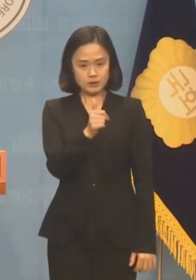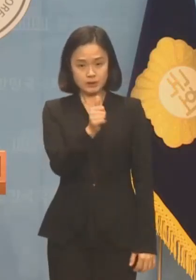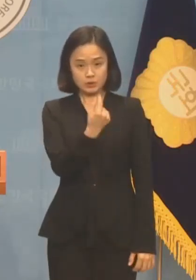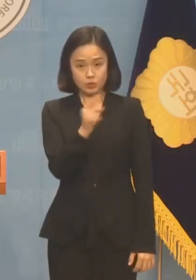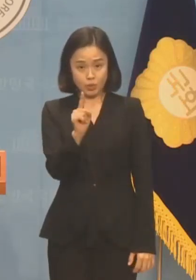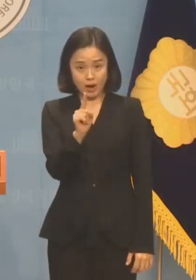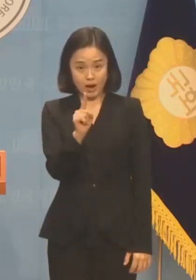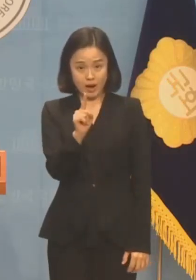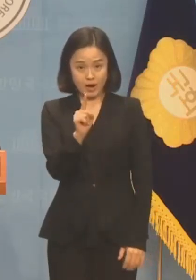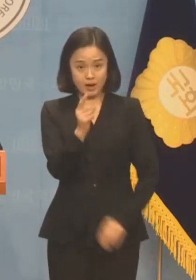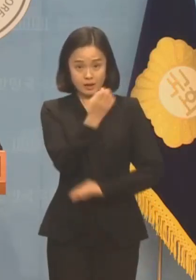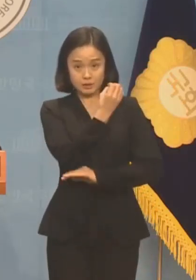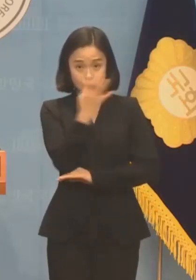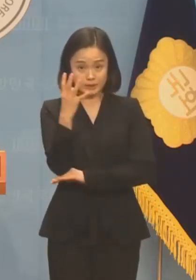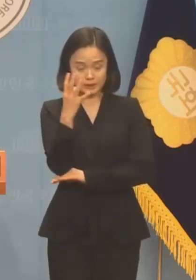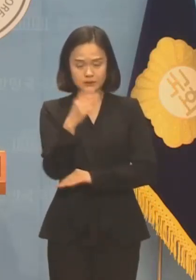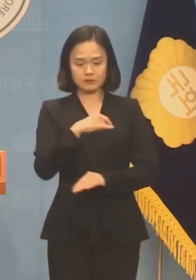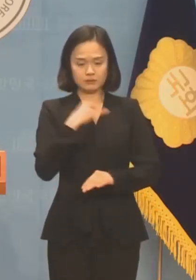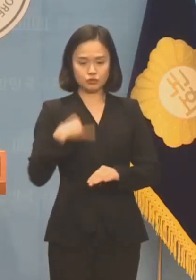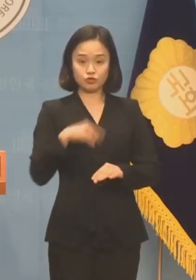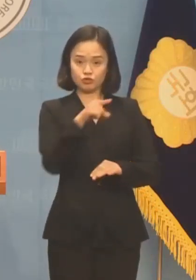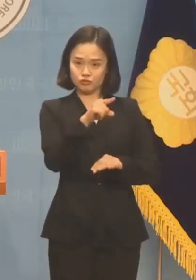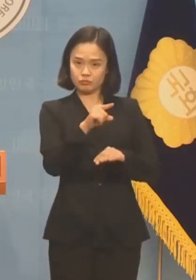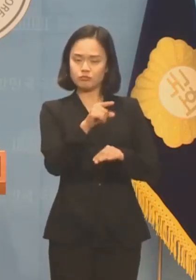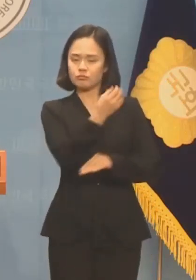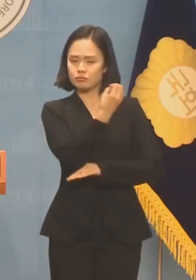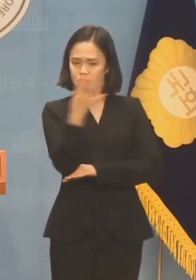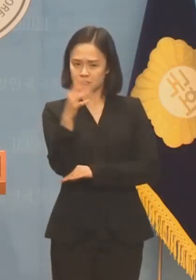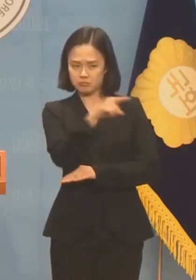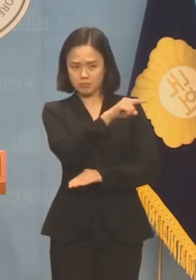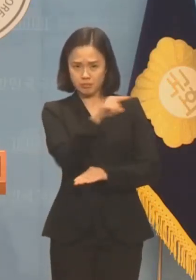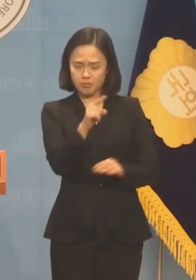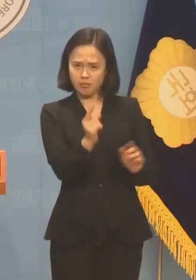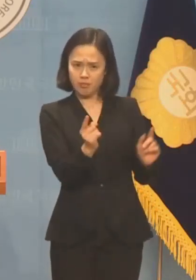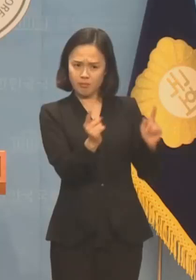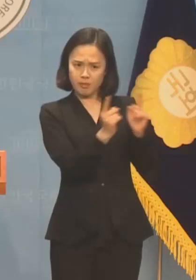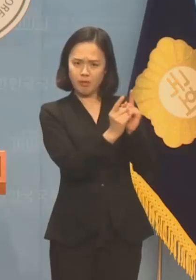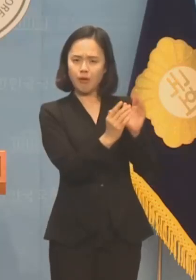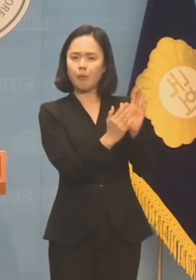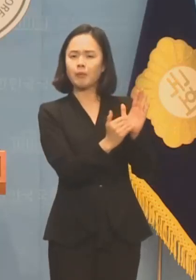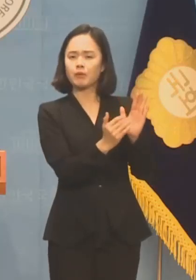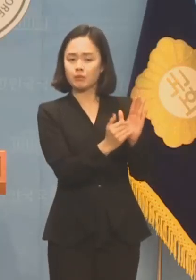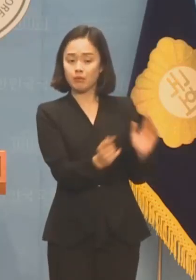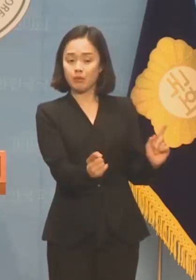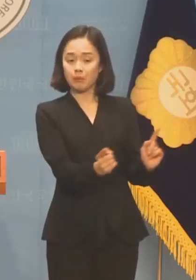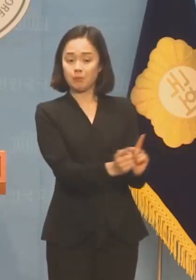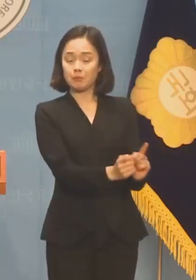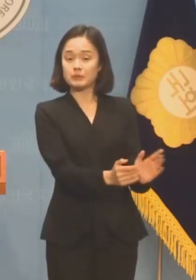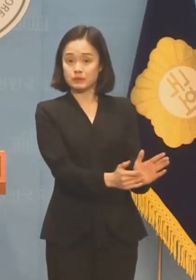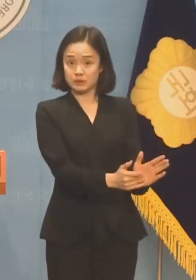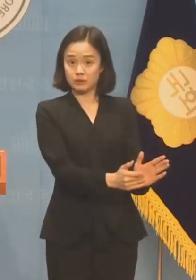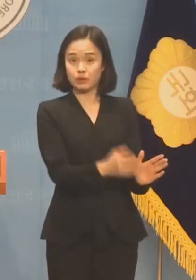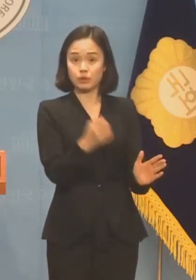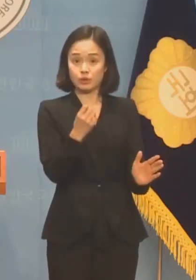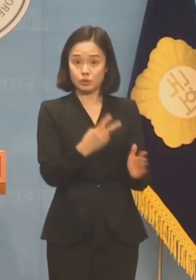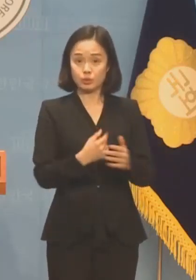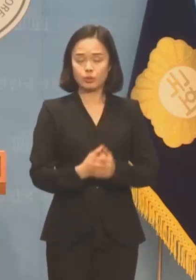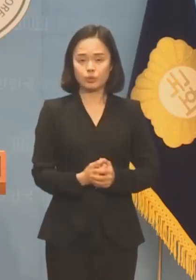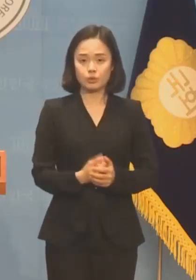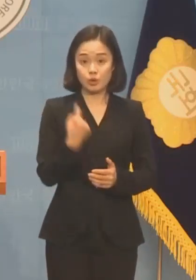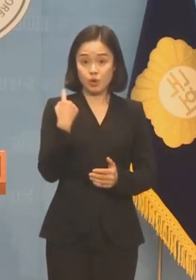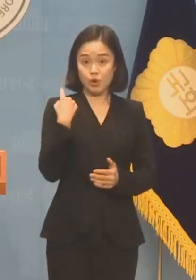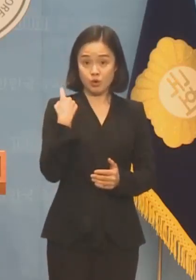회동을 극비리에 가진 데 이어 김민석 민주당 수석 최고위원이 어제 한중 우호